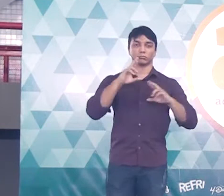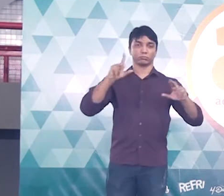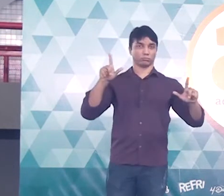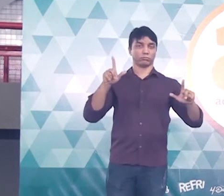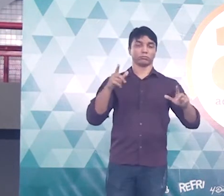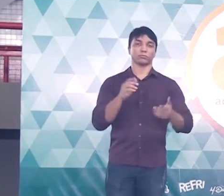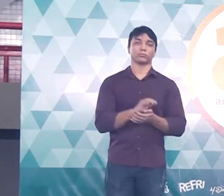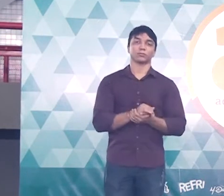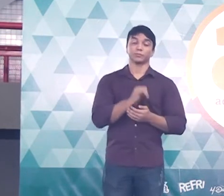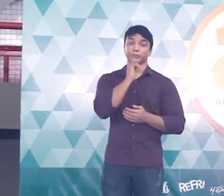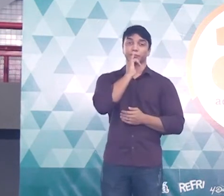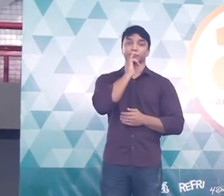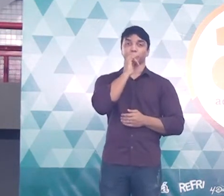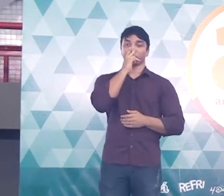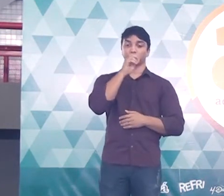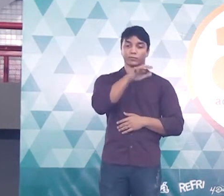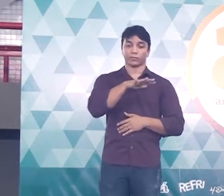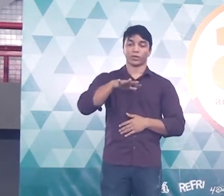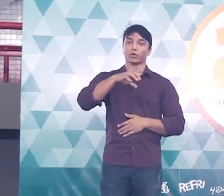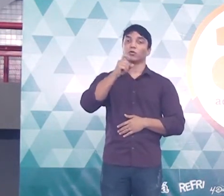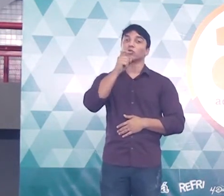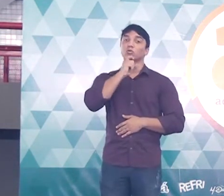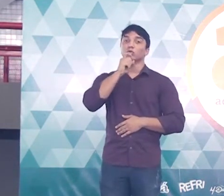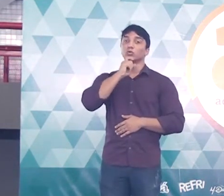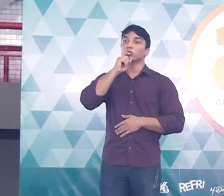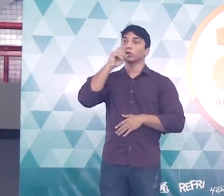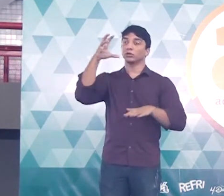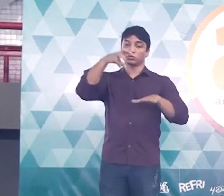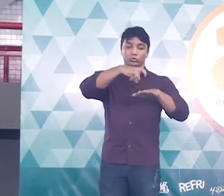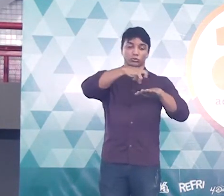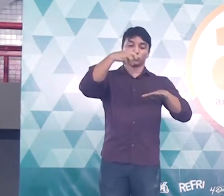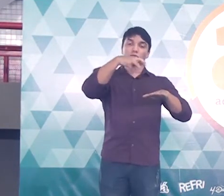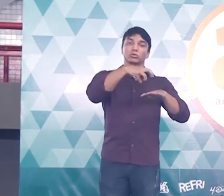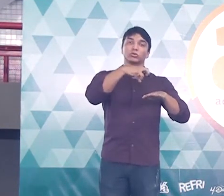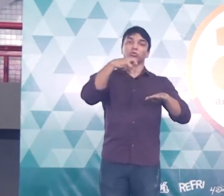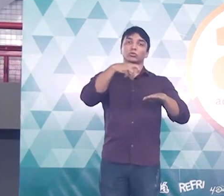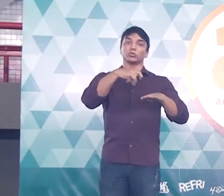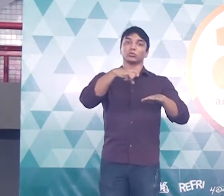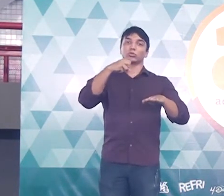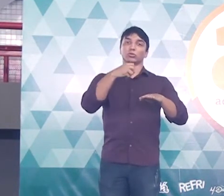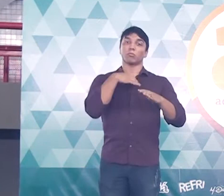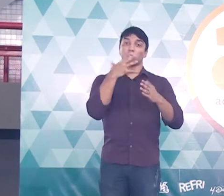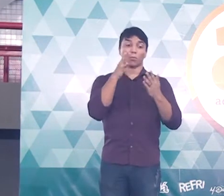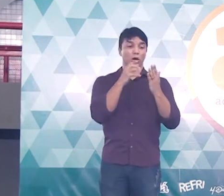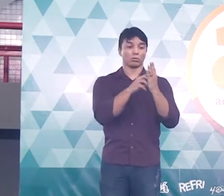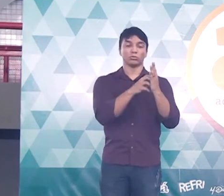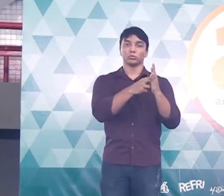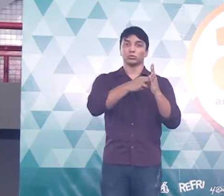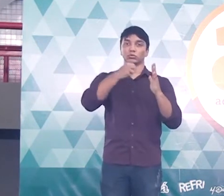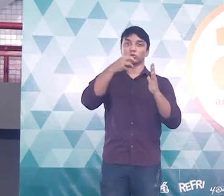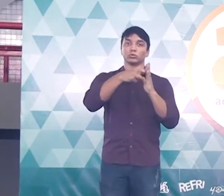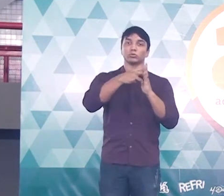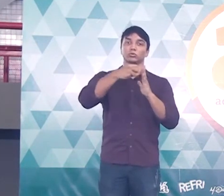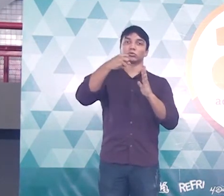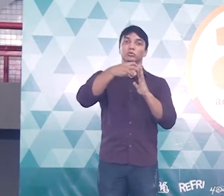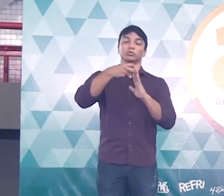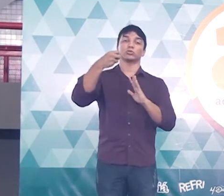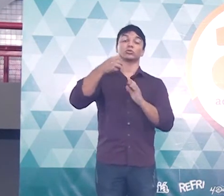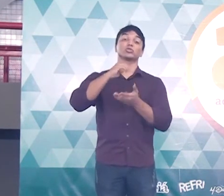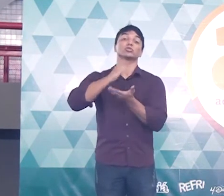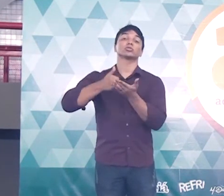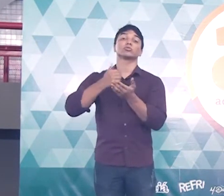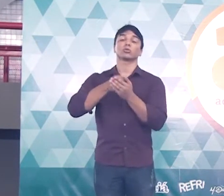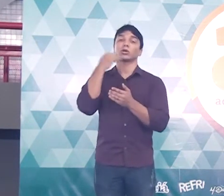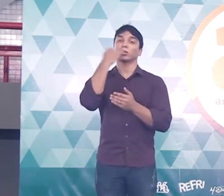diferentes. Como o ambiente está frio, ele vai retirar energia da sua mão. E quem tira mais rápido a energia da sua